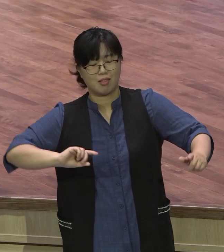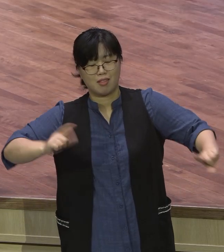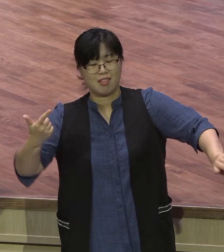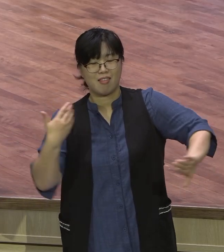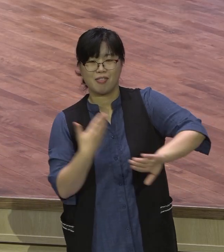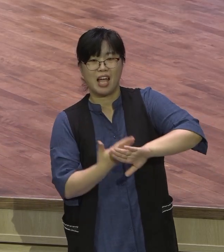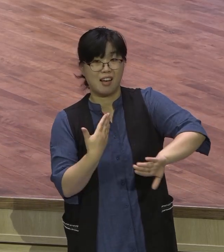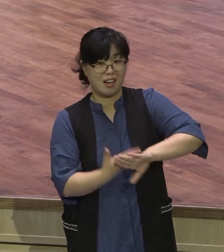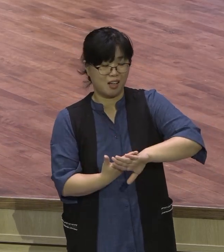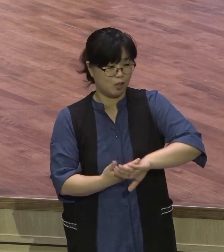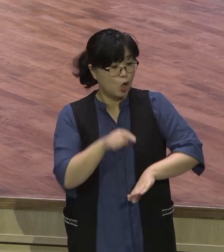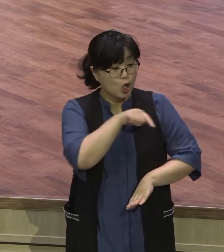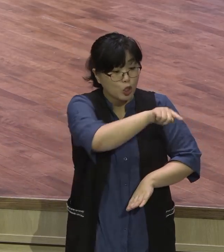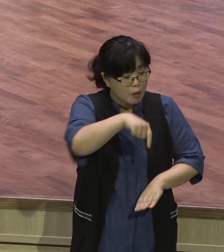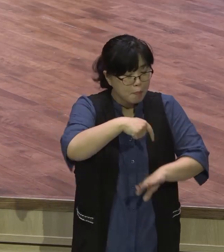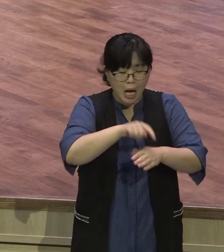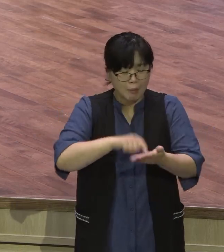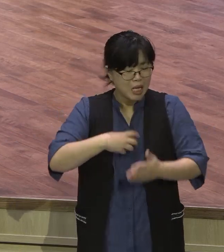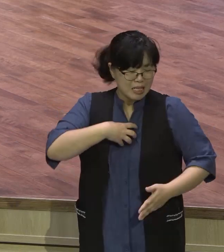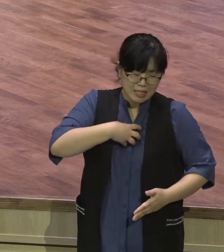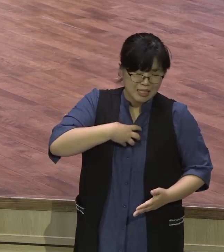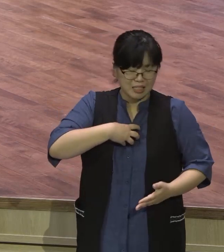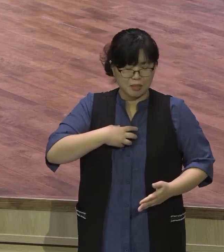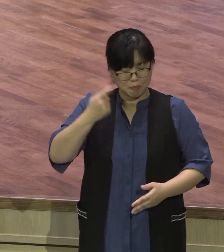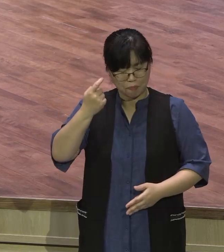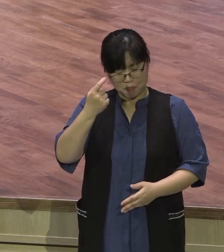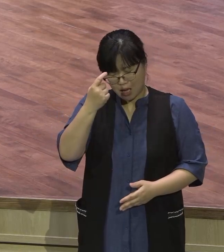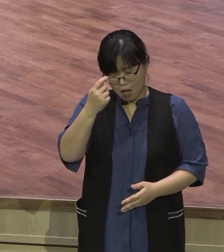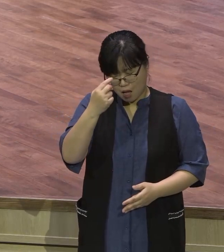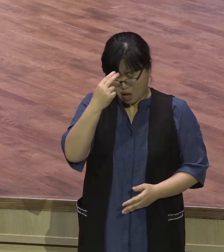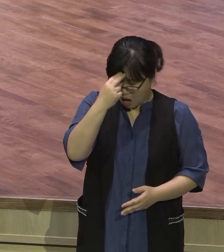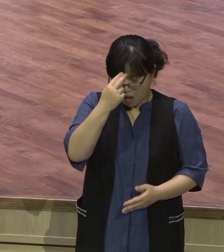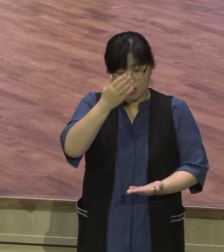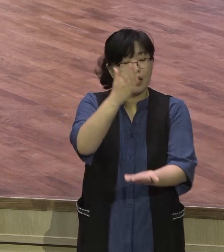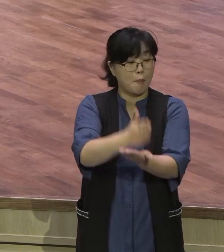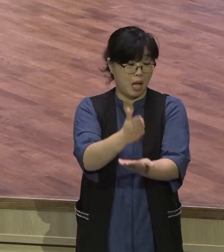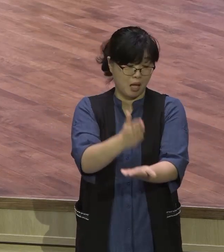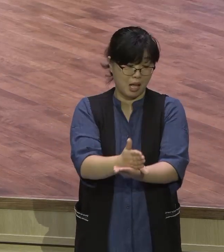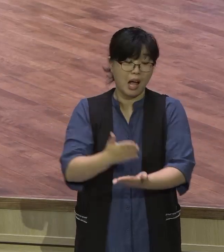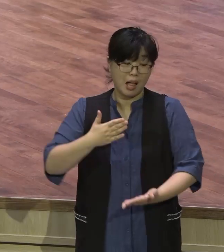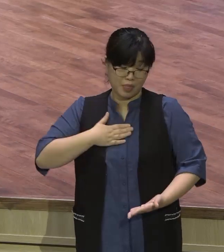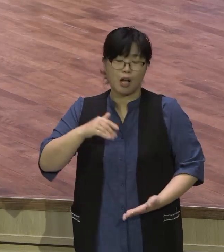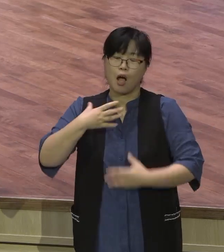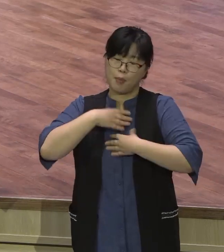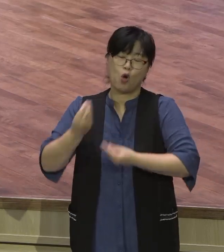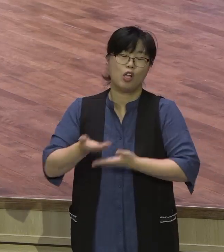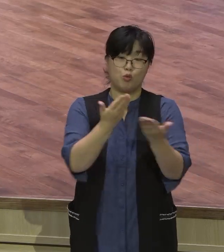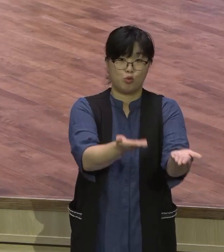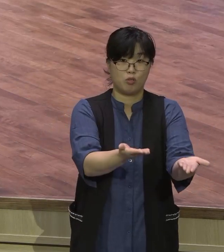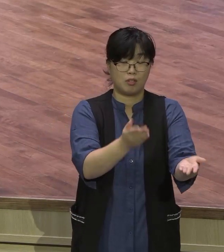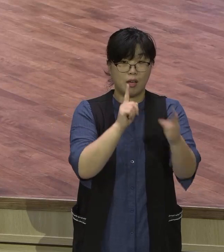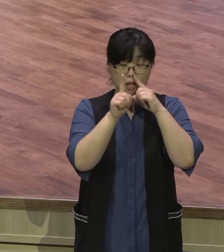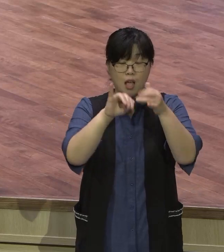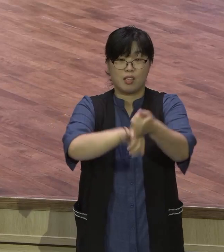두려움은 그 사단이 주는 거예요 근심은 사단이 주는 거예요 사단이 가라지에 찌꺼기예요 그 속임수예요